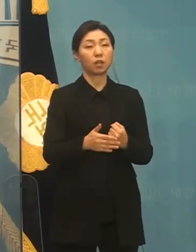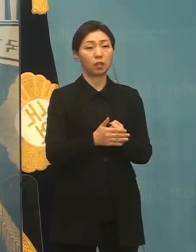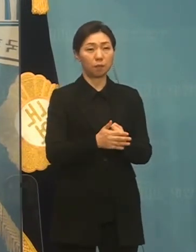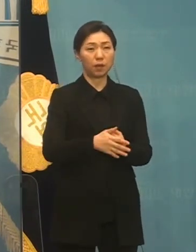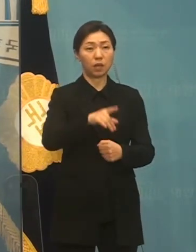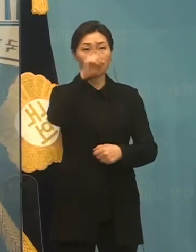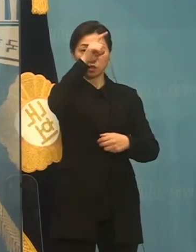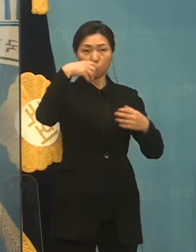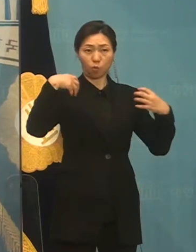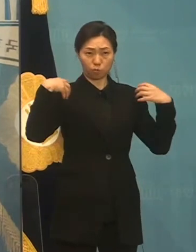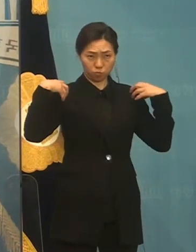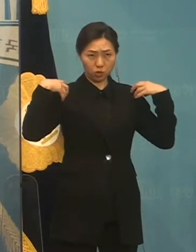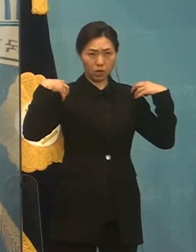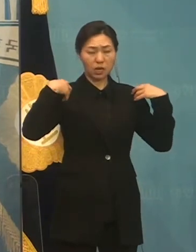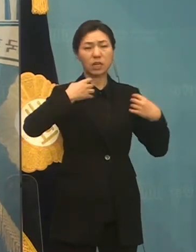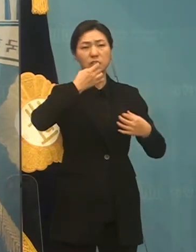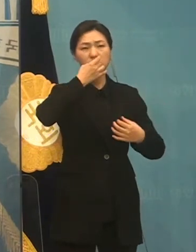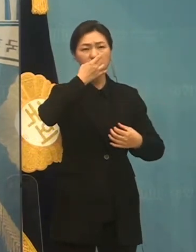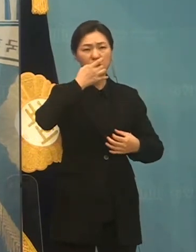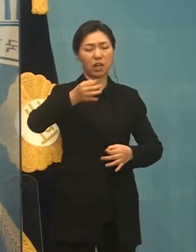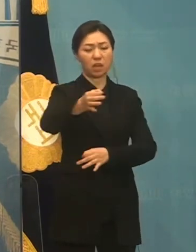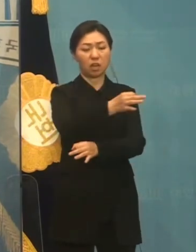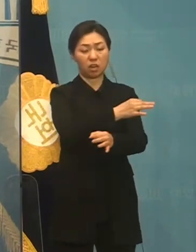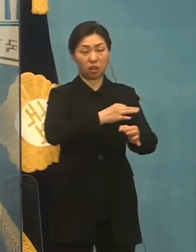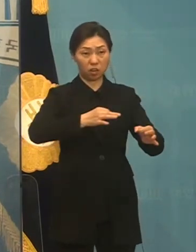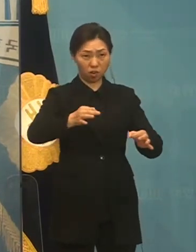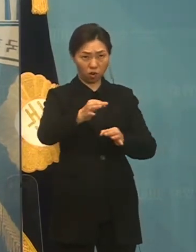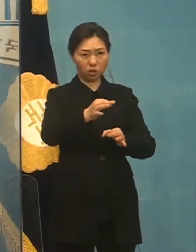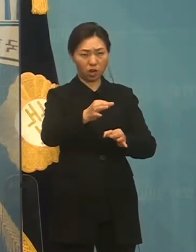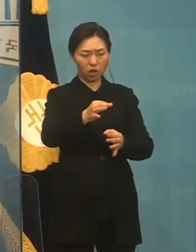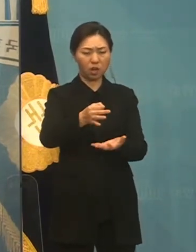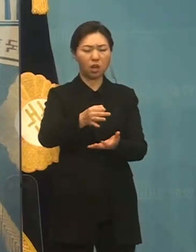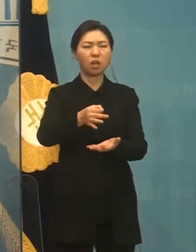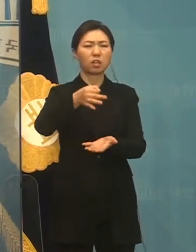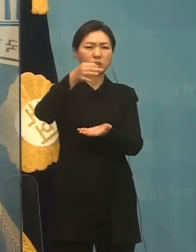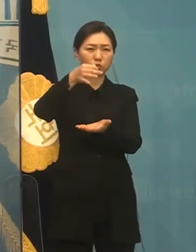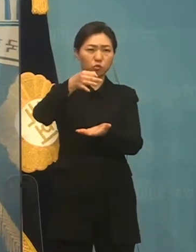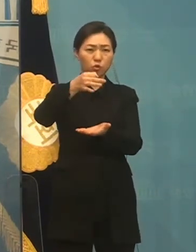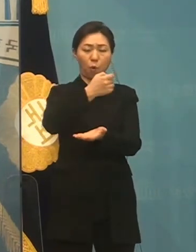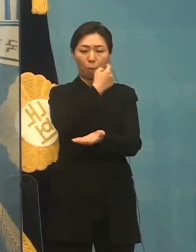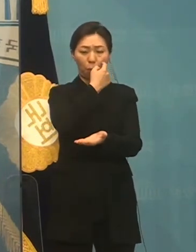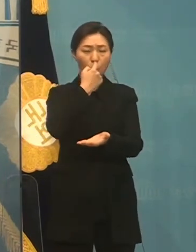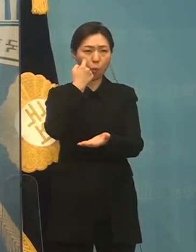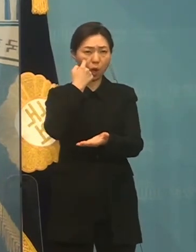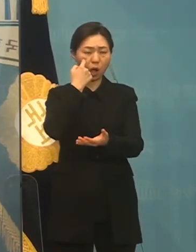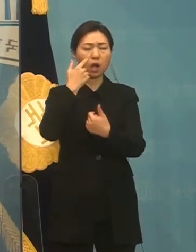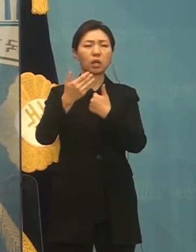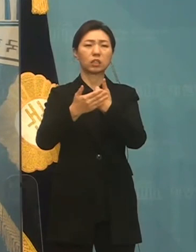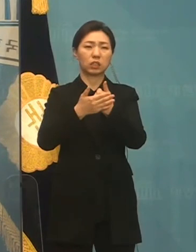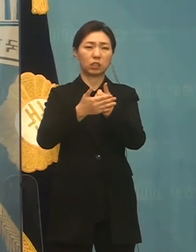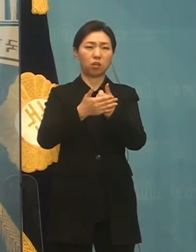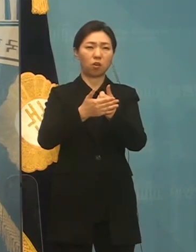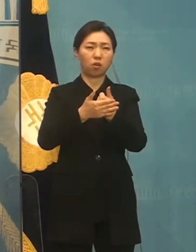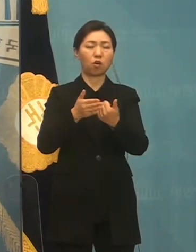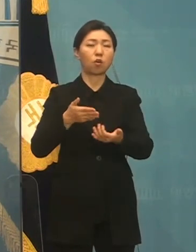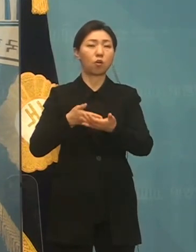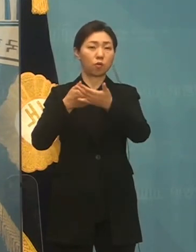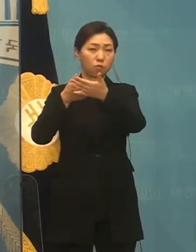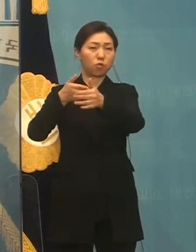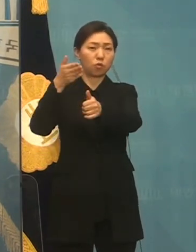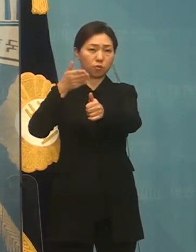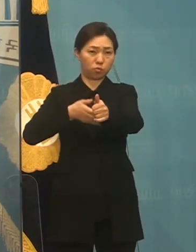정부의 쌀 시장 경기 선제적인 조치를 통해서 쌀값이 최소한